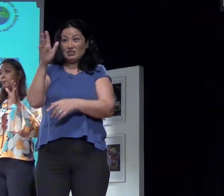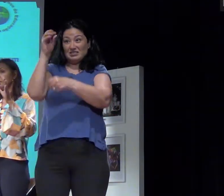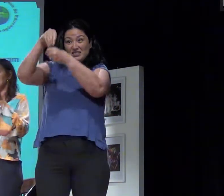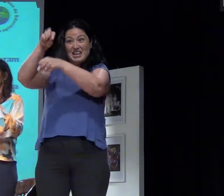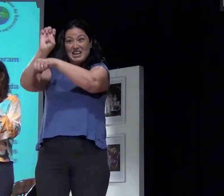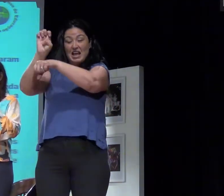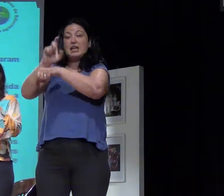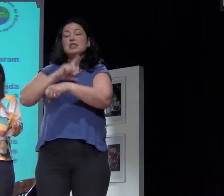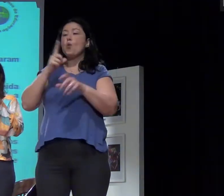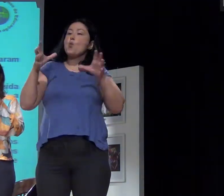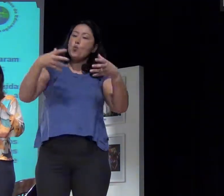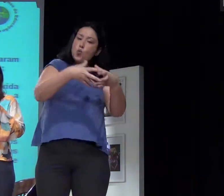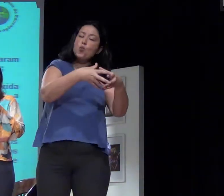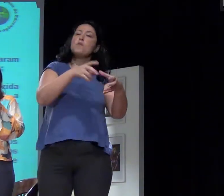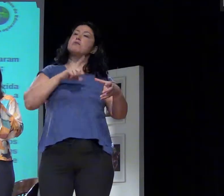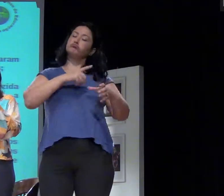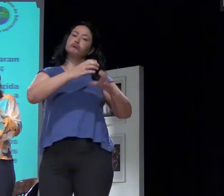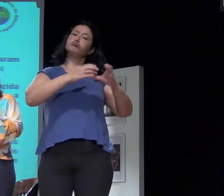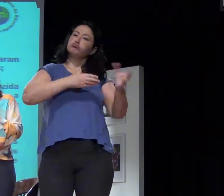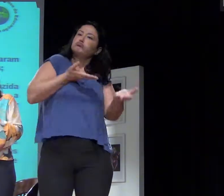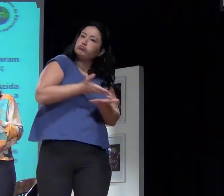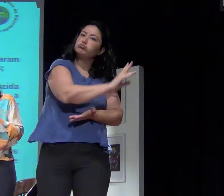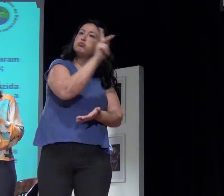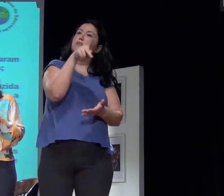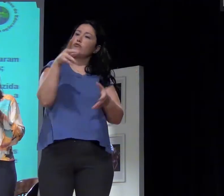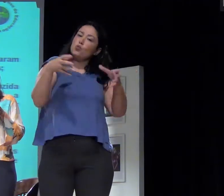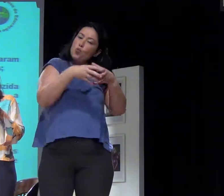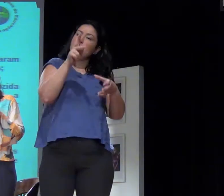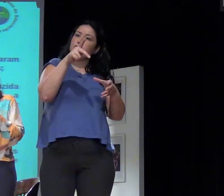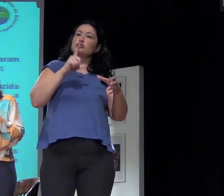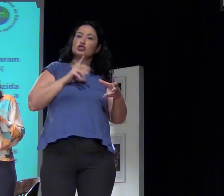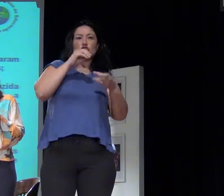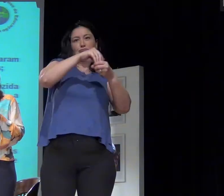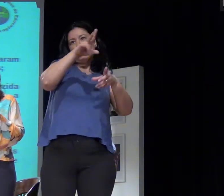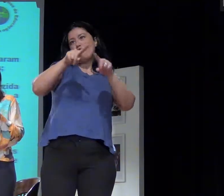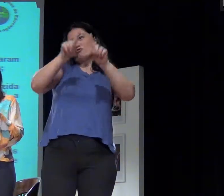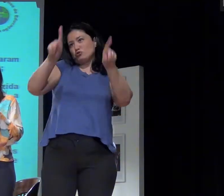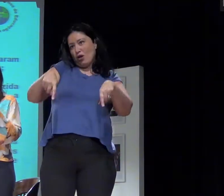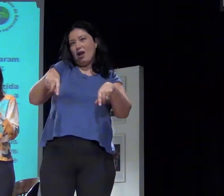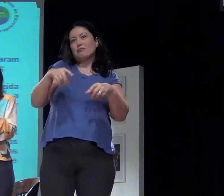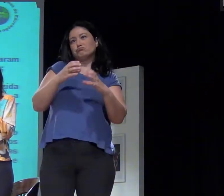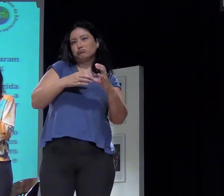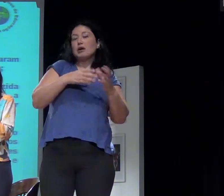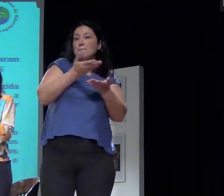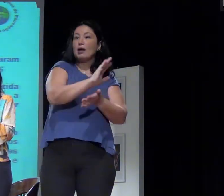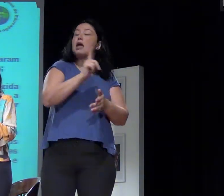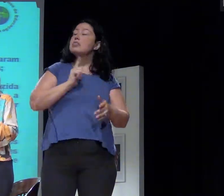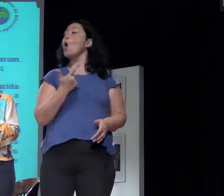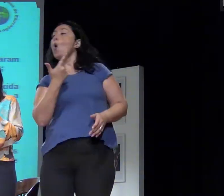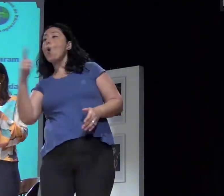temos o grupo de professores que são concursados, que a gente chama de professores efetivos da rede, e tem um outro grupo